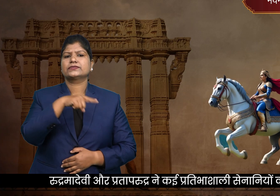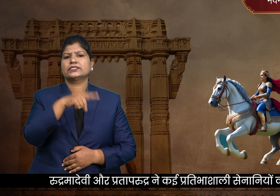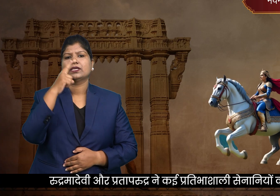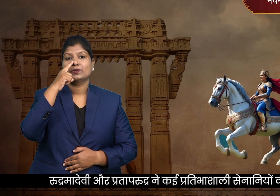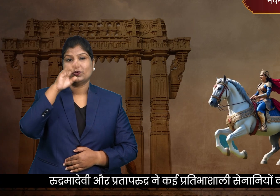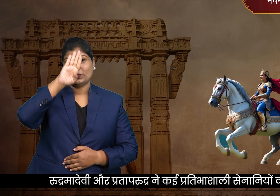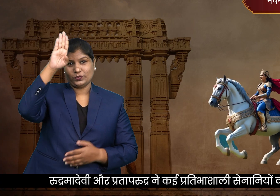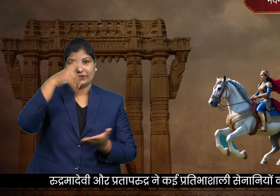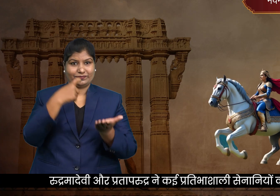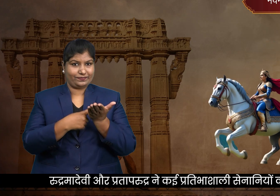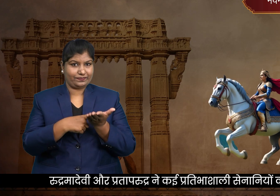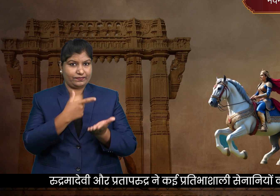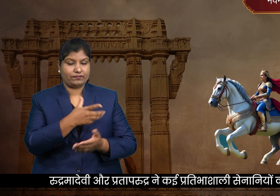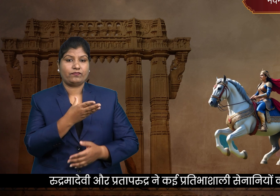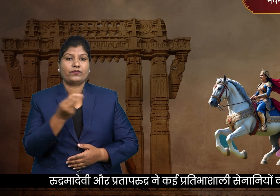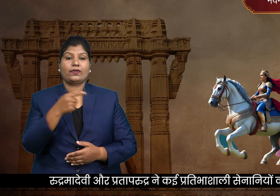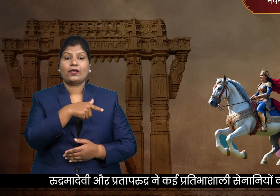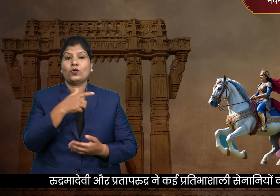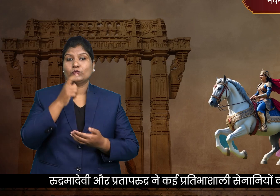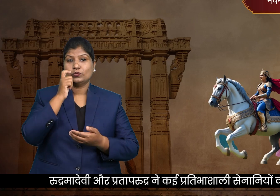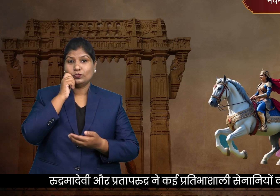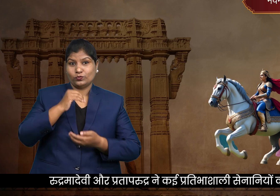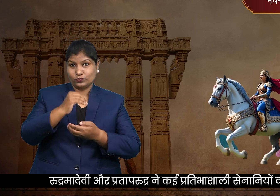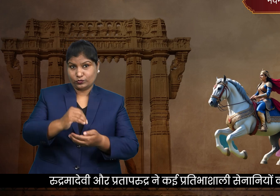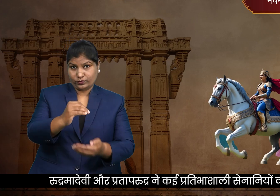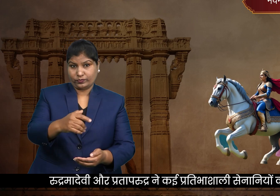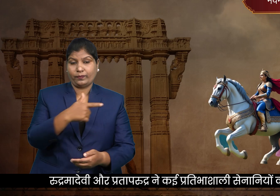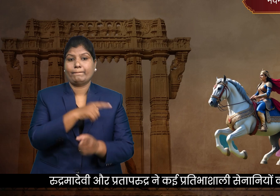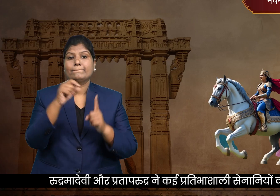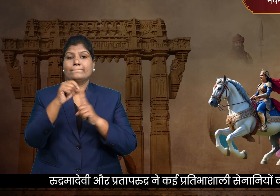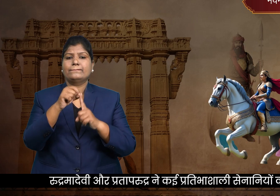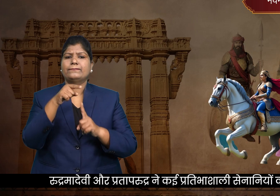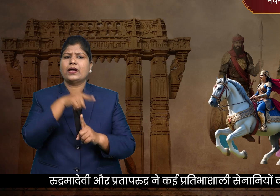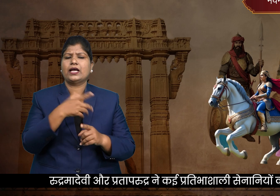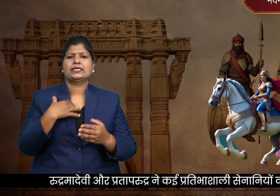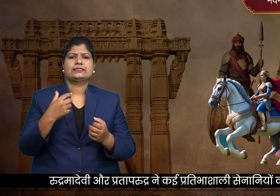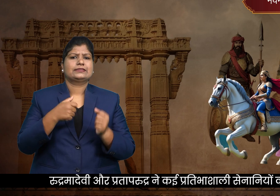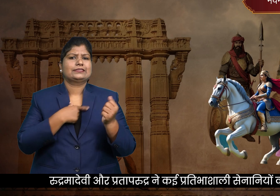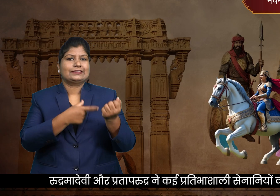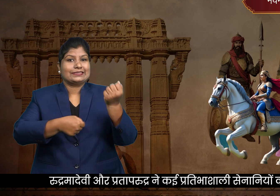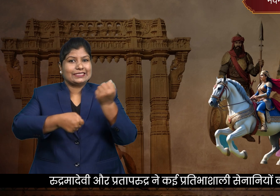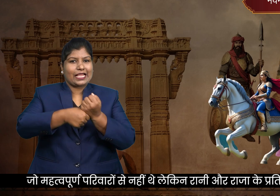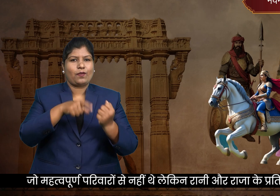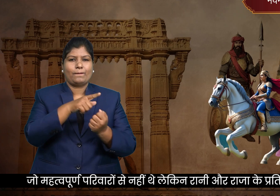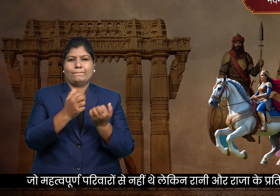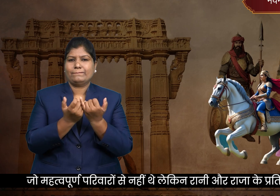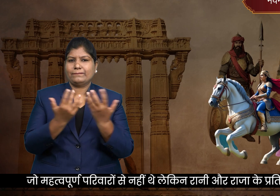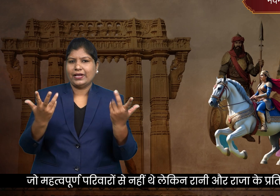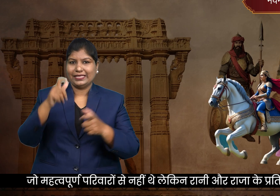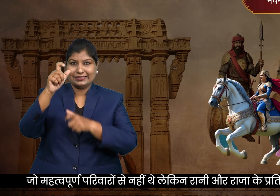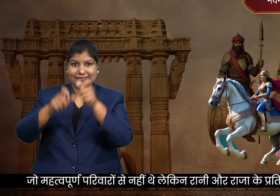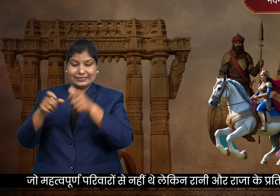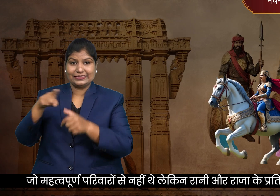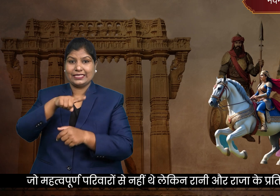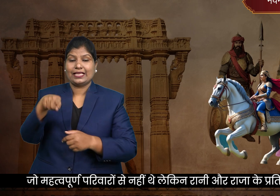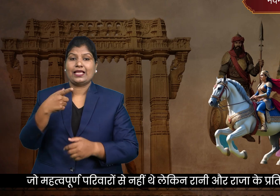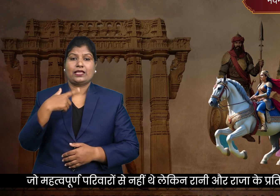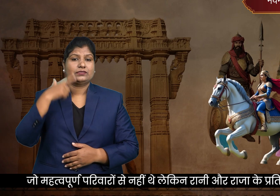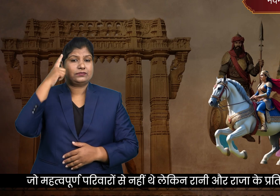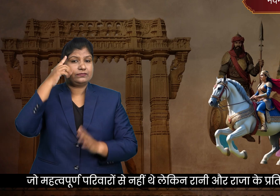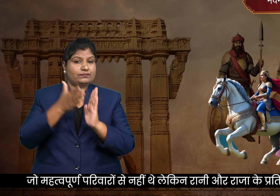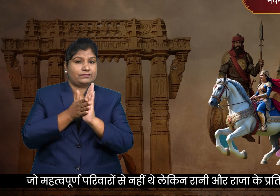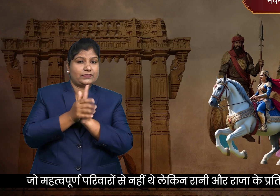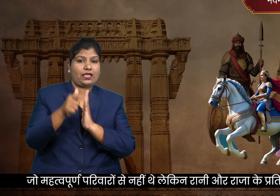रुद्रमा देवी और प्रताप रुद्र ने कई प्रतिभाशाली सेनानियों का समर्थन किया, जो महत्वपूर्ण परिवारों